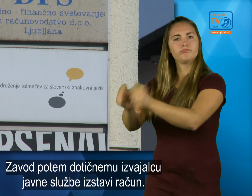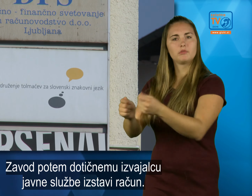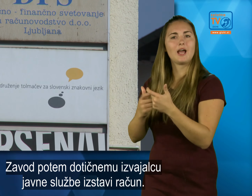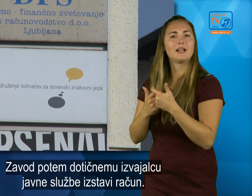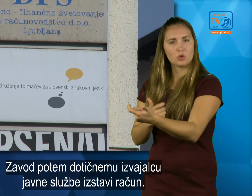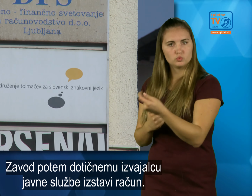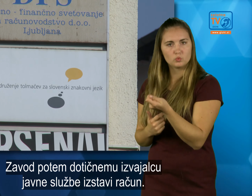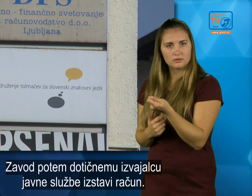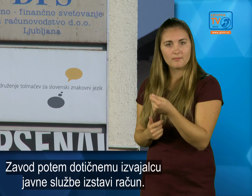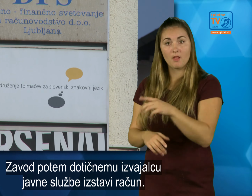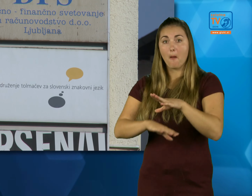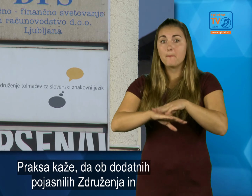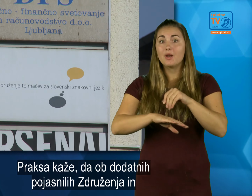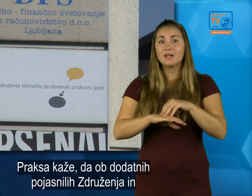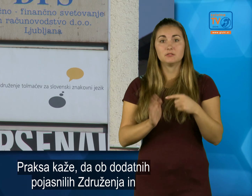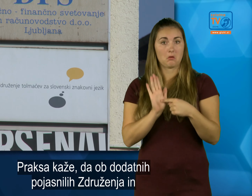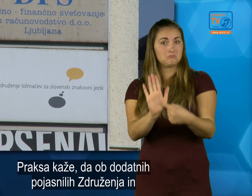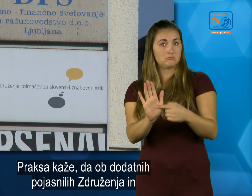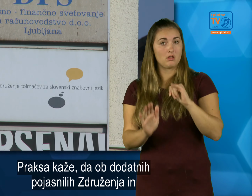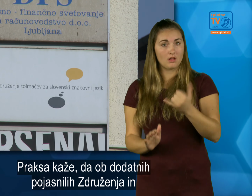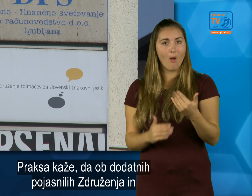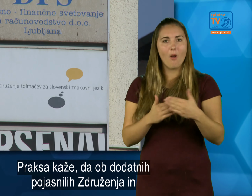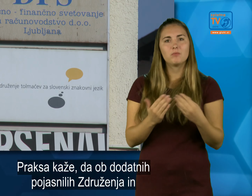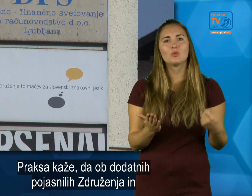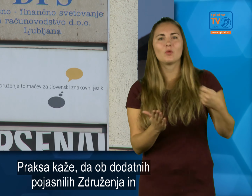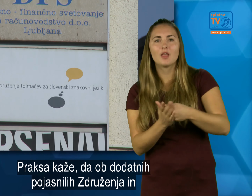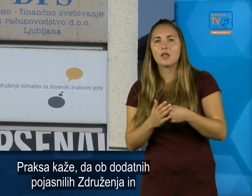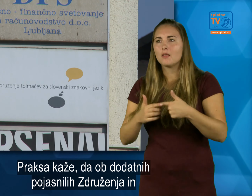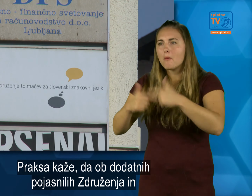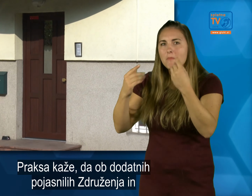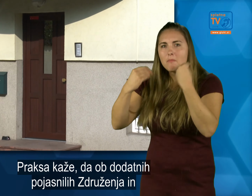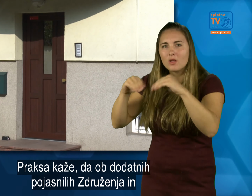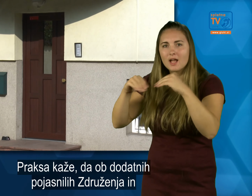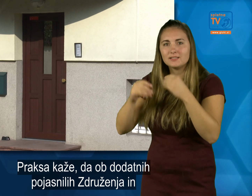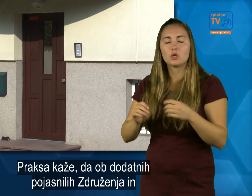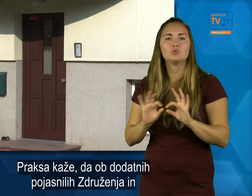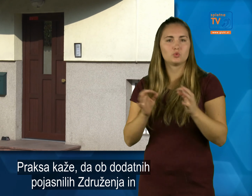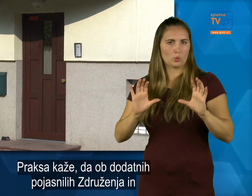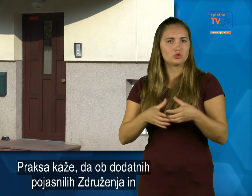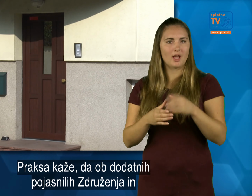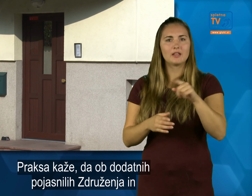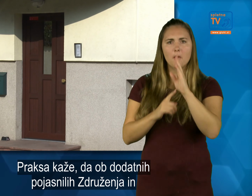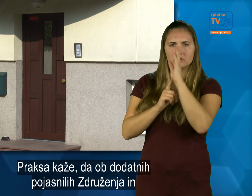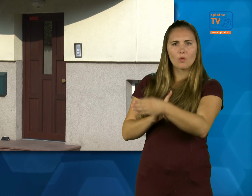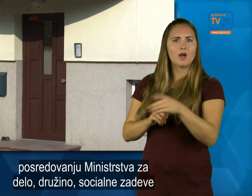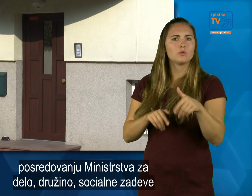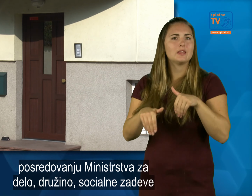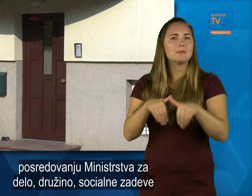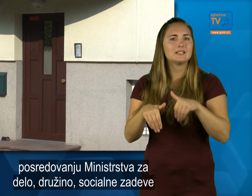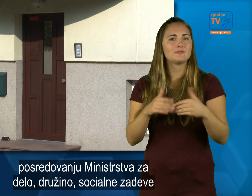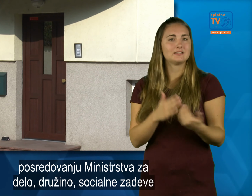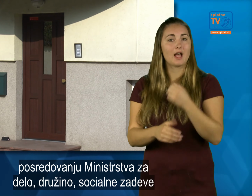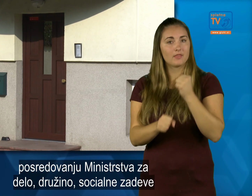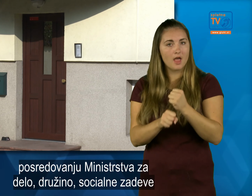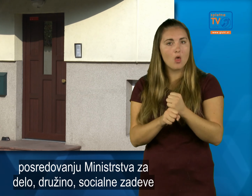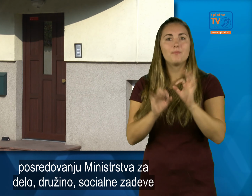službe izstavi račun. Praksa kaže, da ob dodatnih pojasnilih združenja in posredovanju Ministrstva